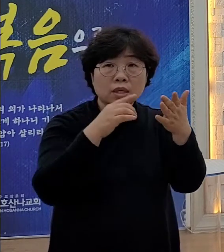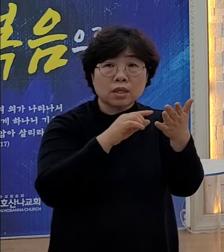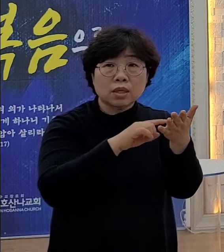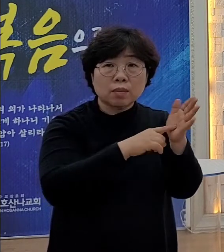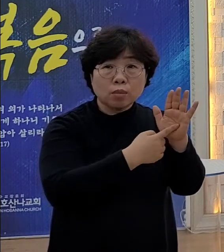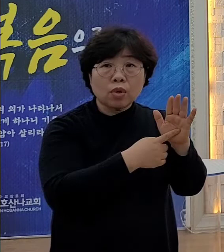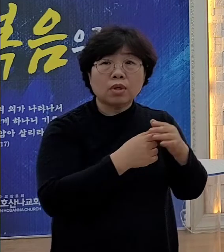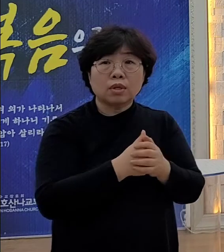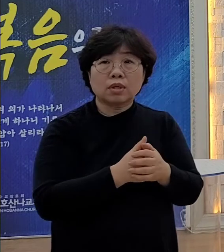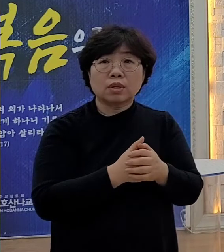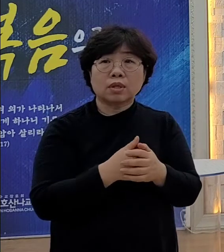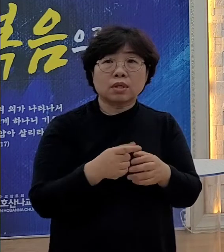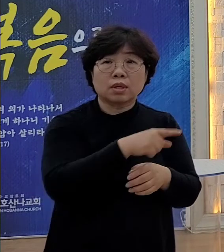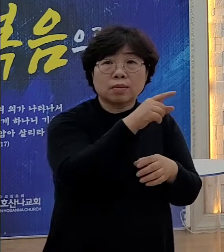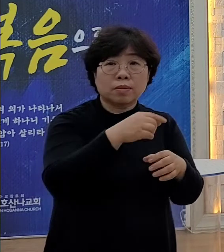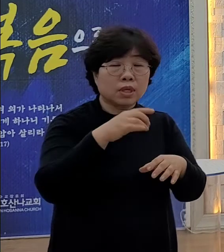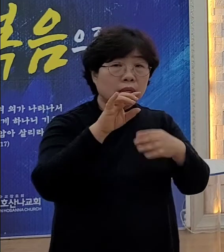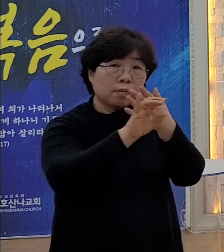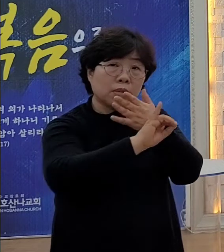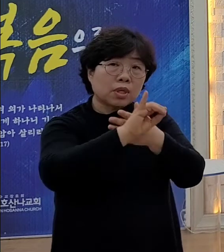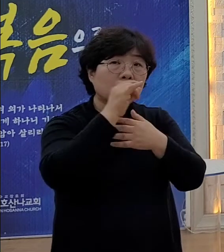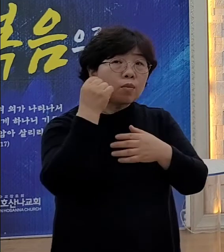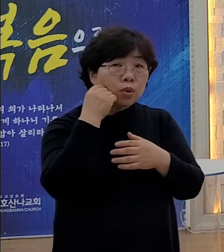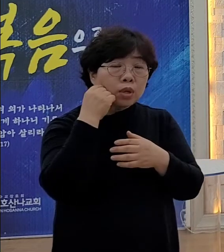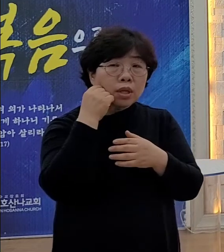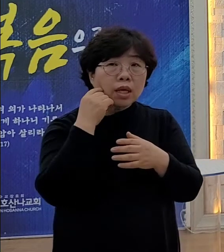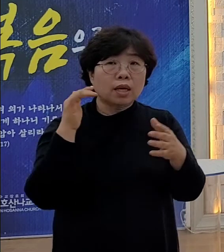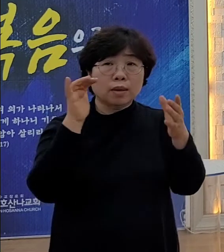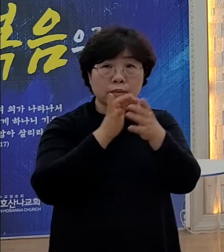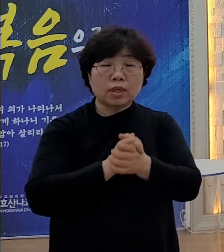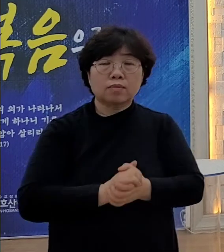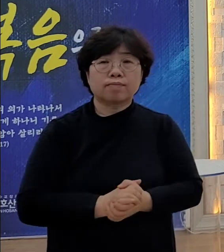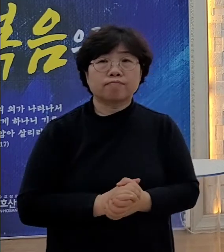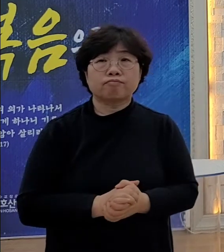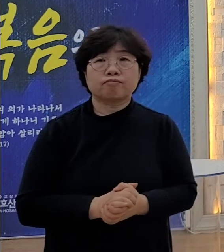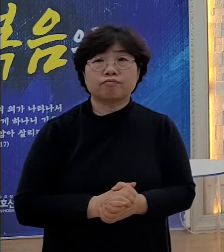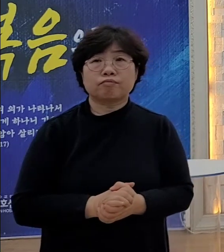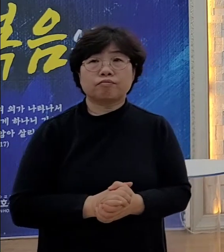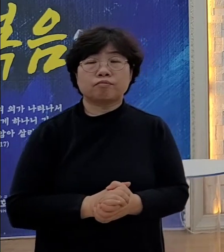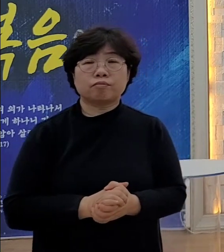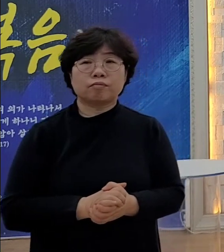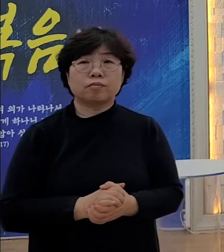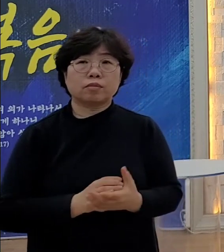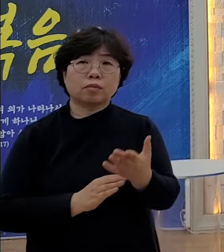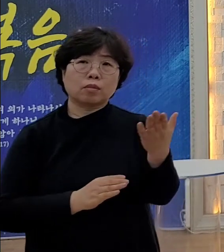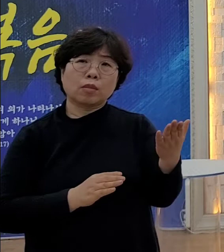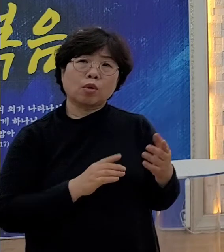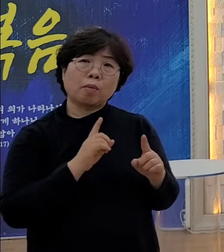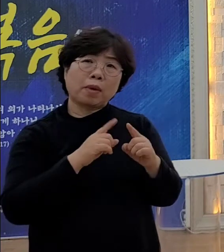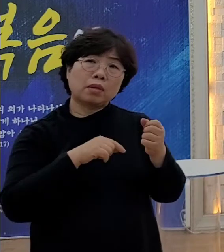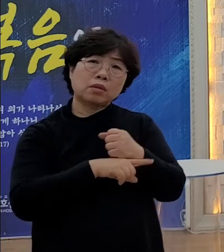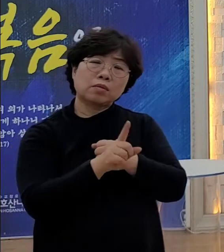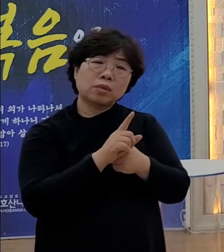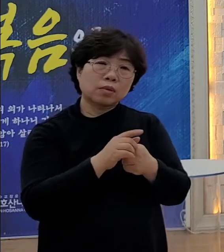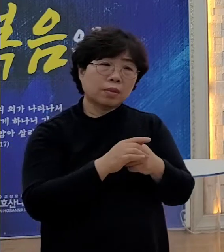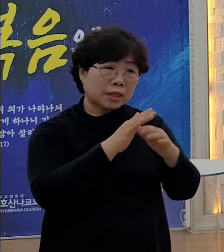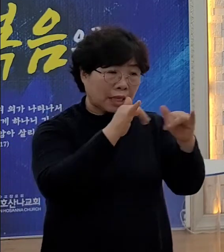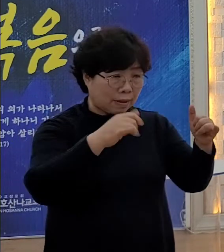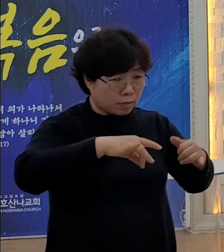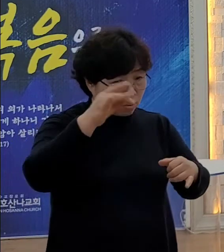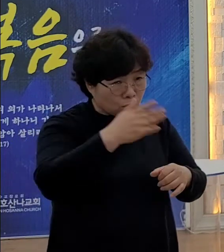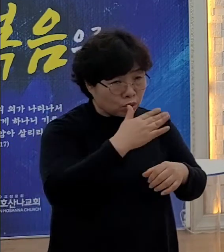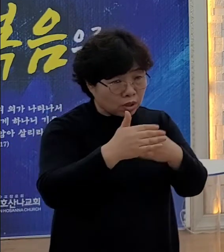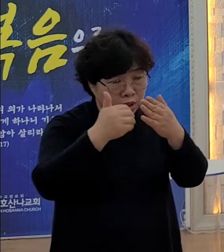알려졌나니 그러므로 그들이 핑계하지 못할지니라. 아멘. 여러분, 이게 무슨 말입니까? 우리 인간은